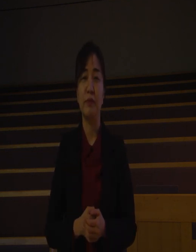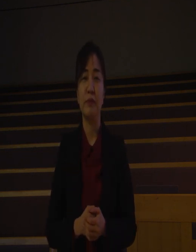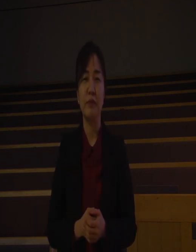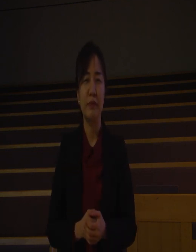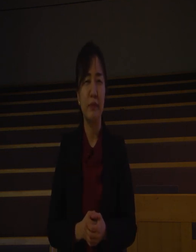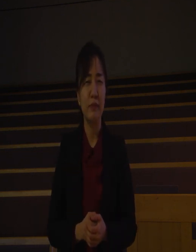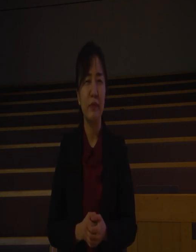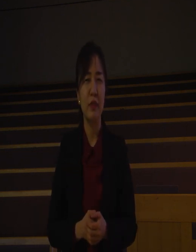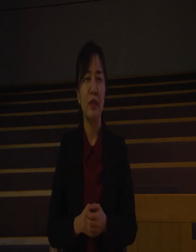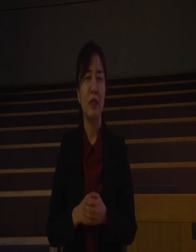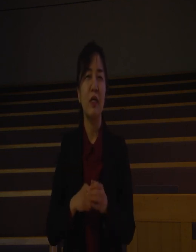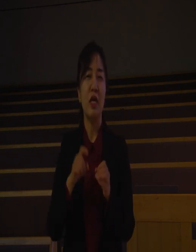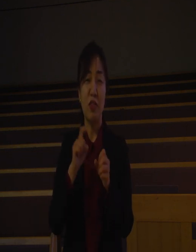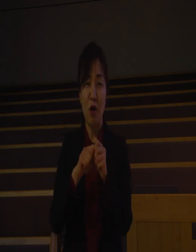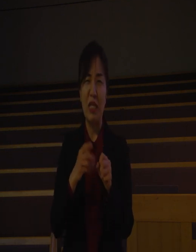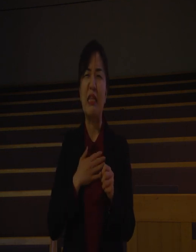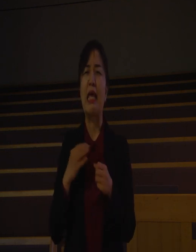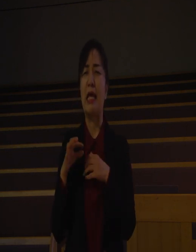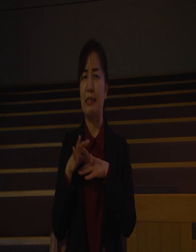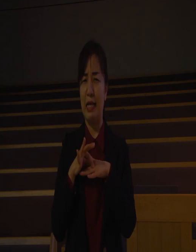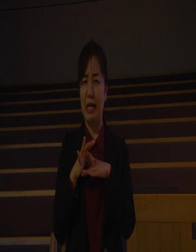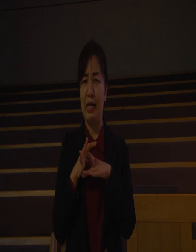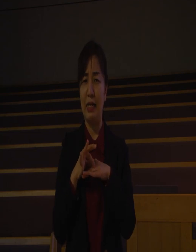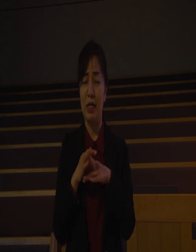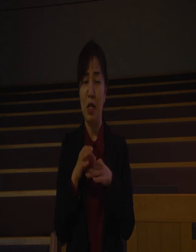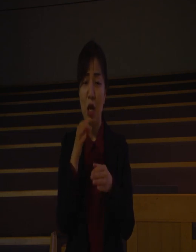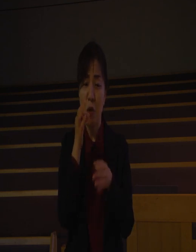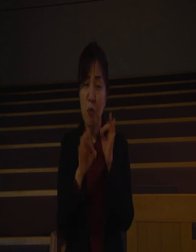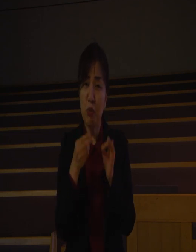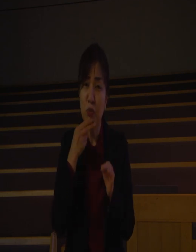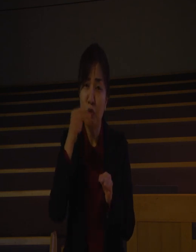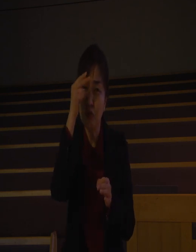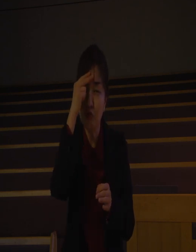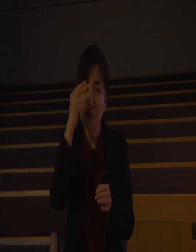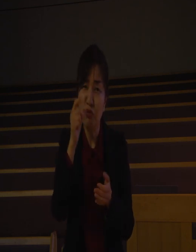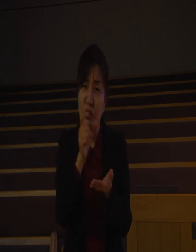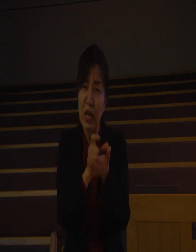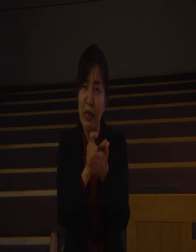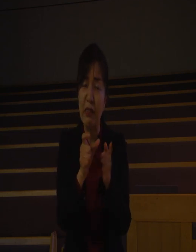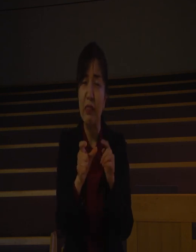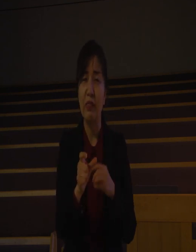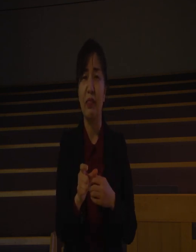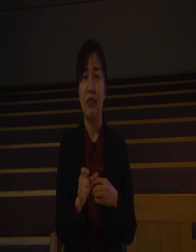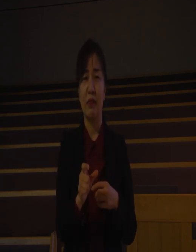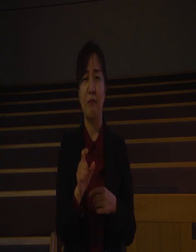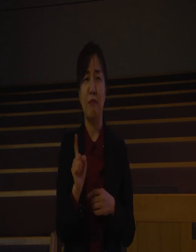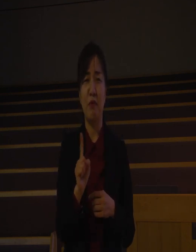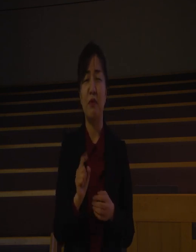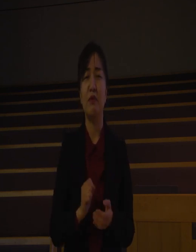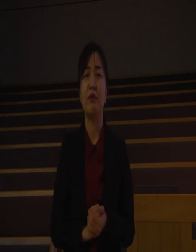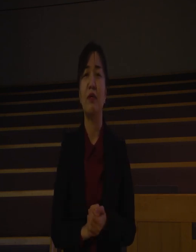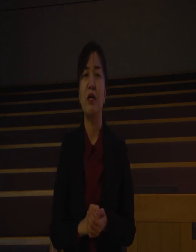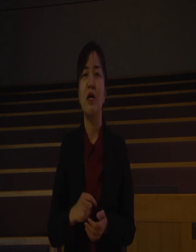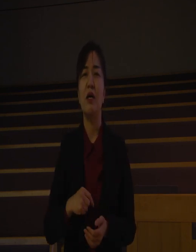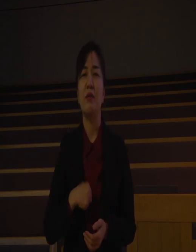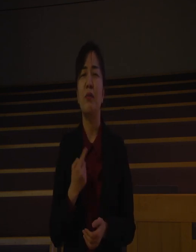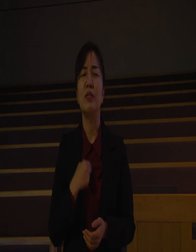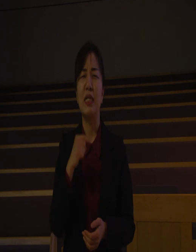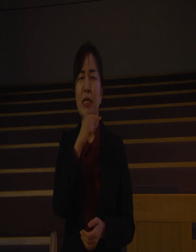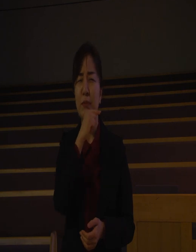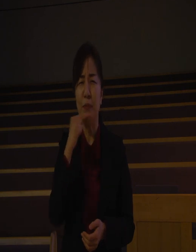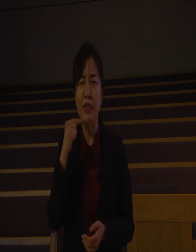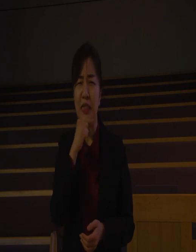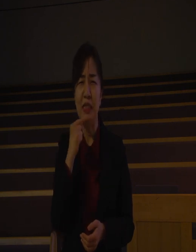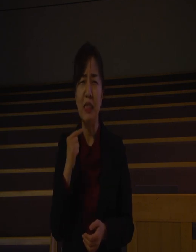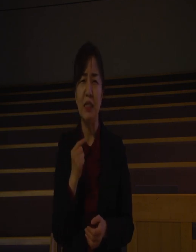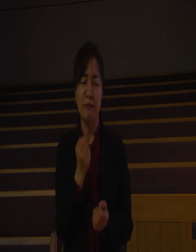그 무교병의 떡이 바로 자신의 살이요, 그리고 포도주의 그 잔이 바로 자신의